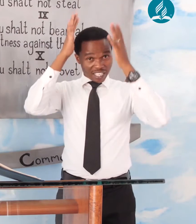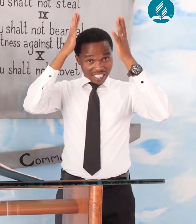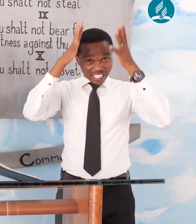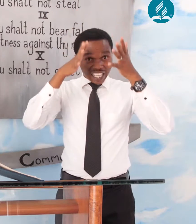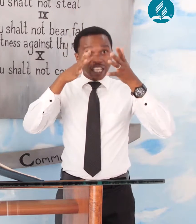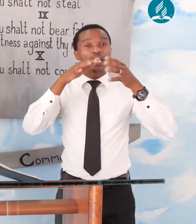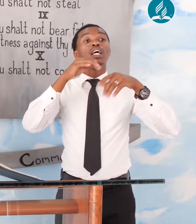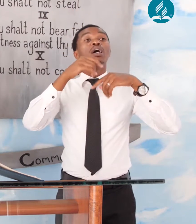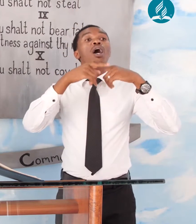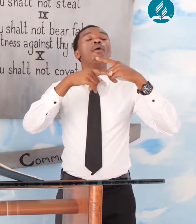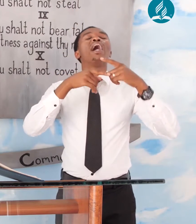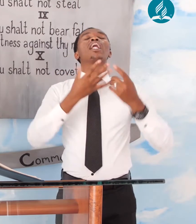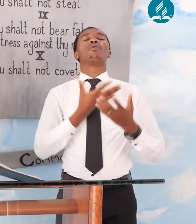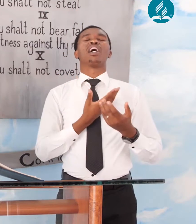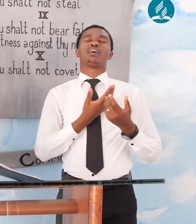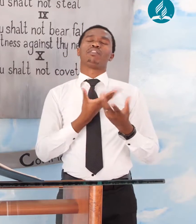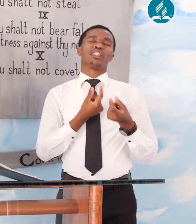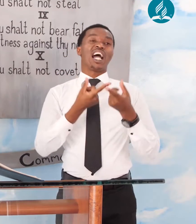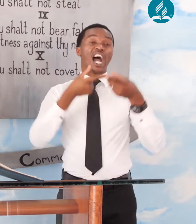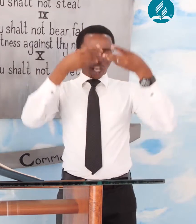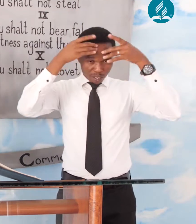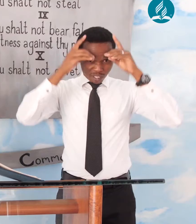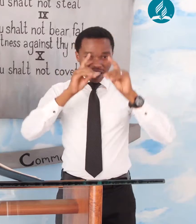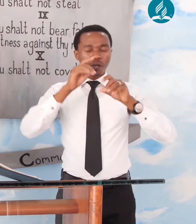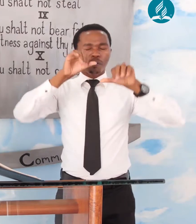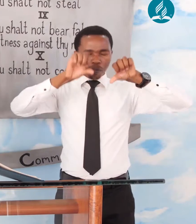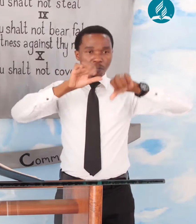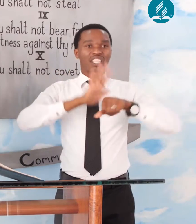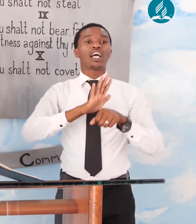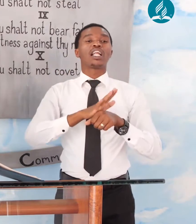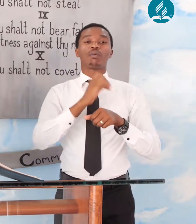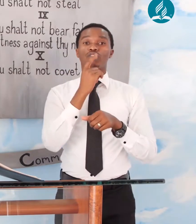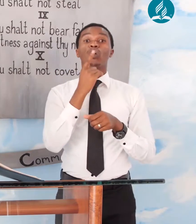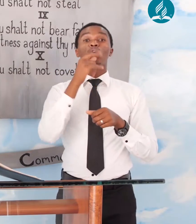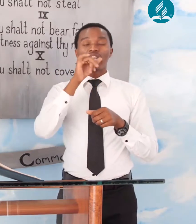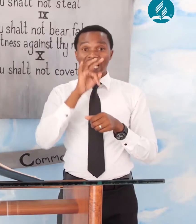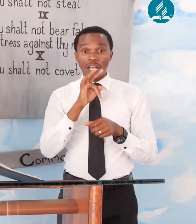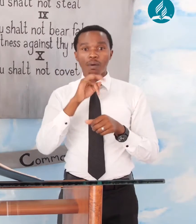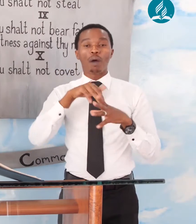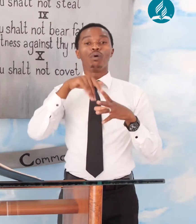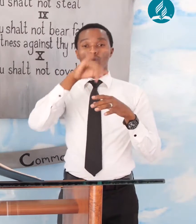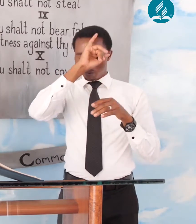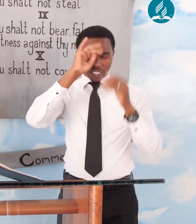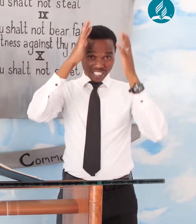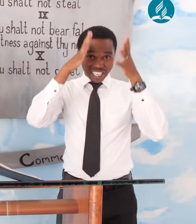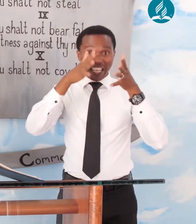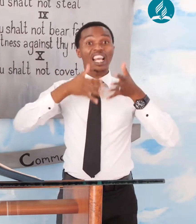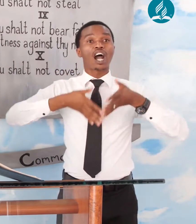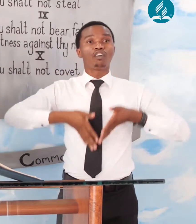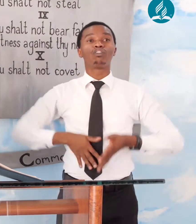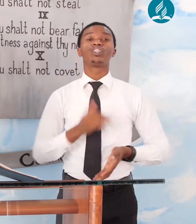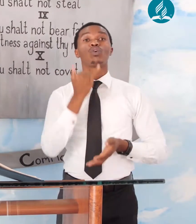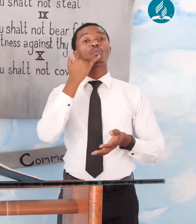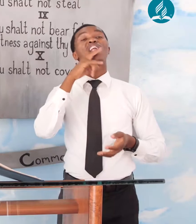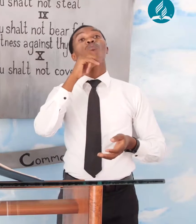bwarafatiwe byemezo bibi cyane aho bari baravuze ko umwana w'umuhungu wese uzavuka